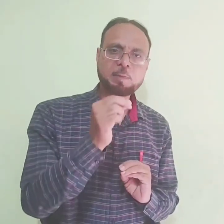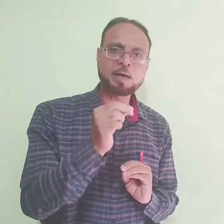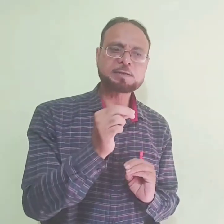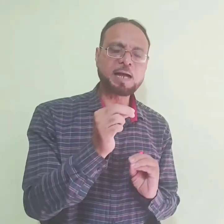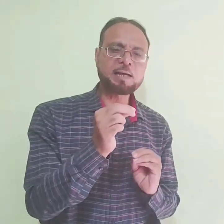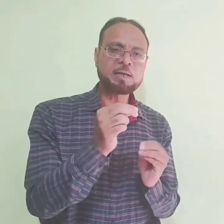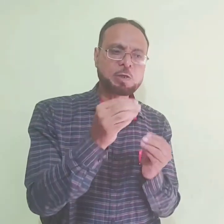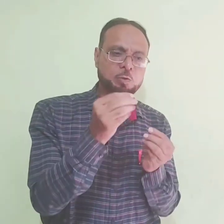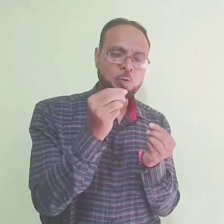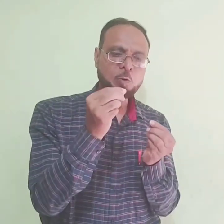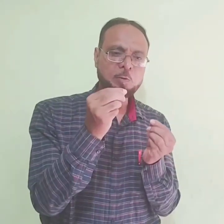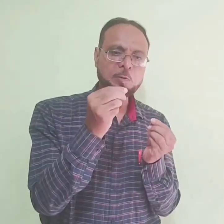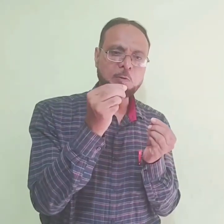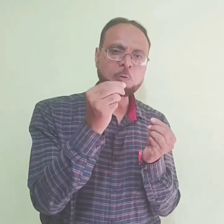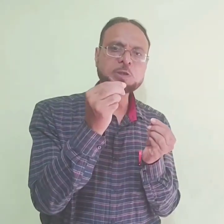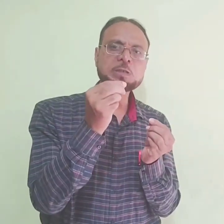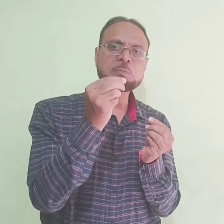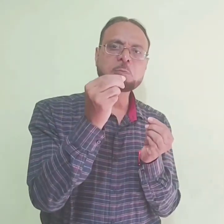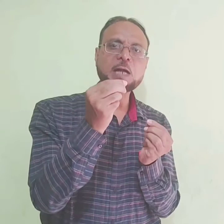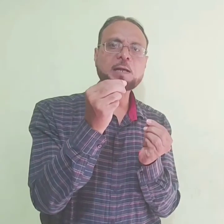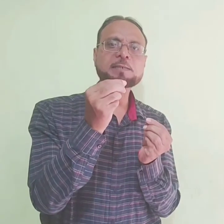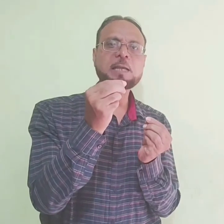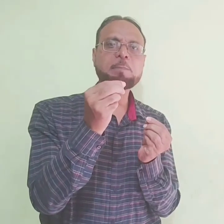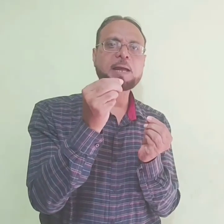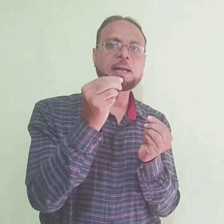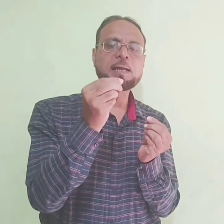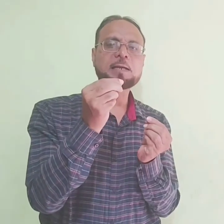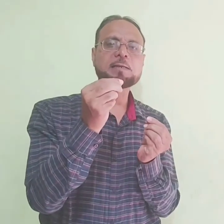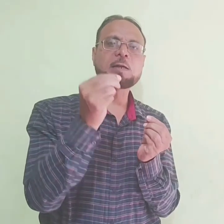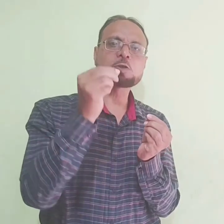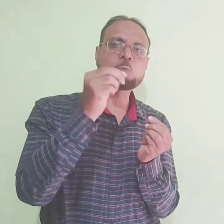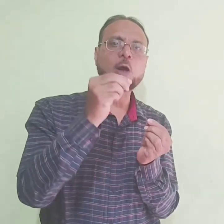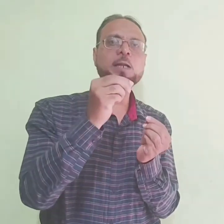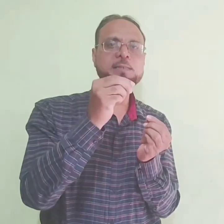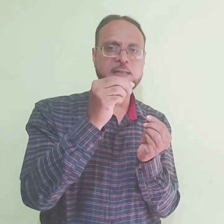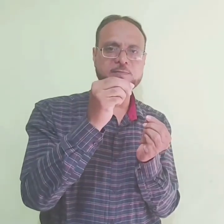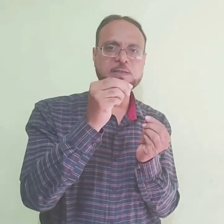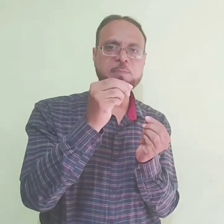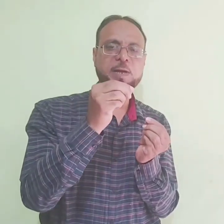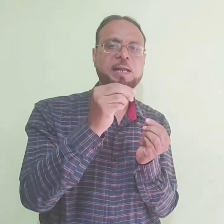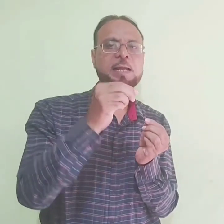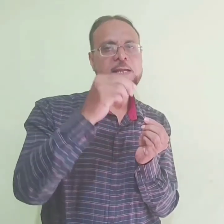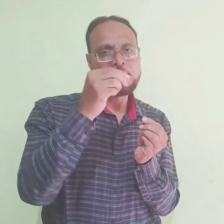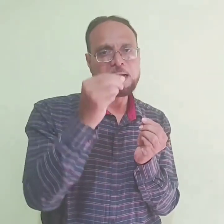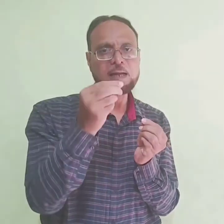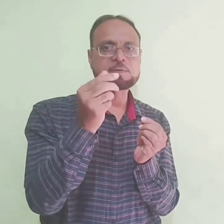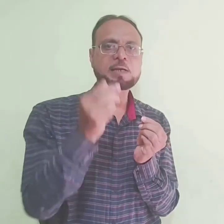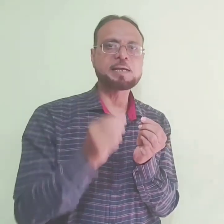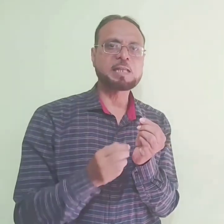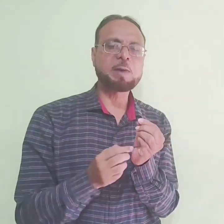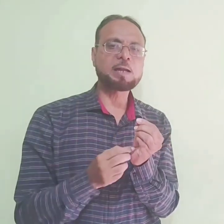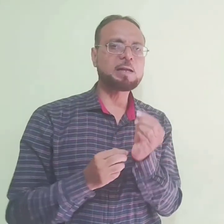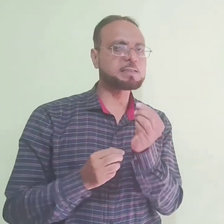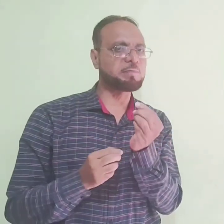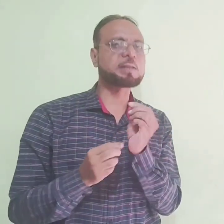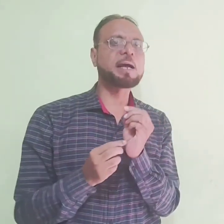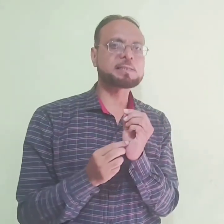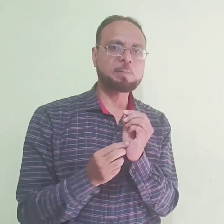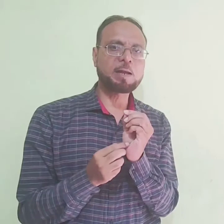अगर चाहें तो उस मुज़क्कर से पहले या उस मौनस लफ्ज से पहले एक लफ्ज का इस्तेमाल कर लें, सिफत का इस्तेमाल कर